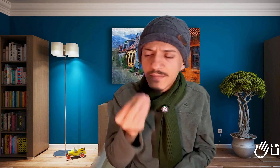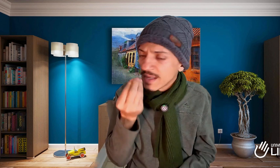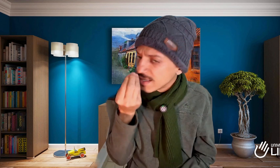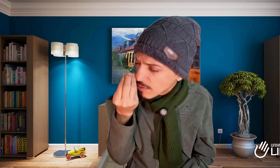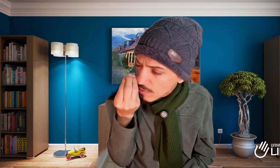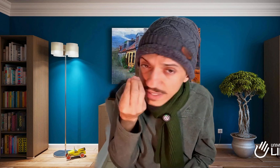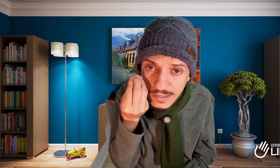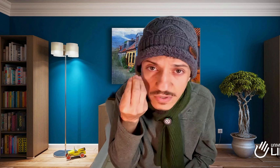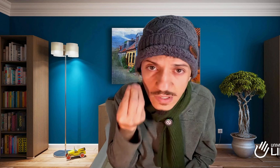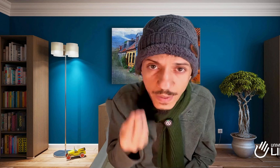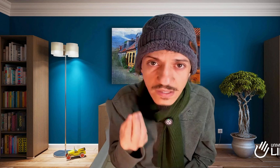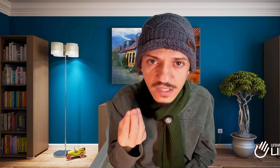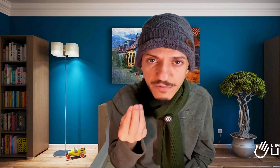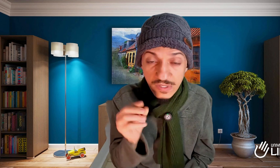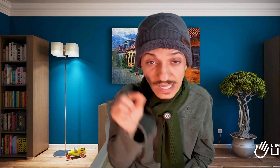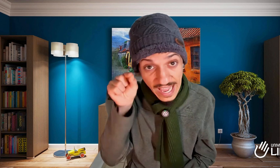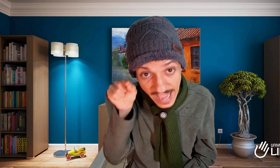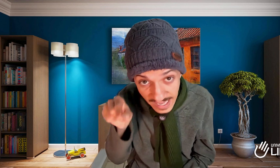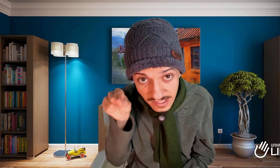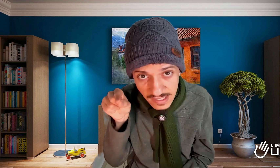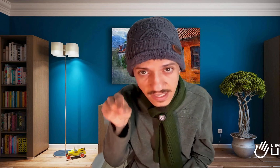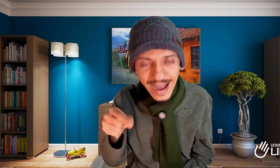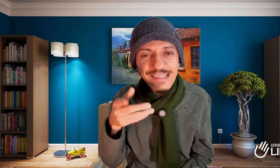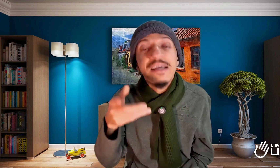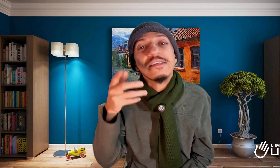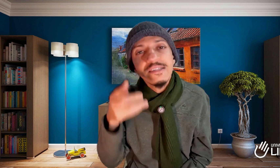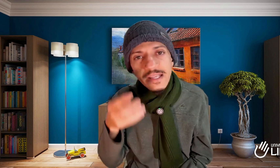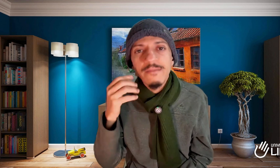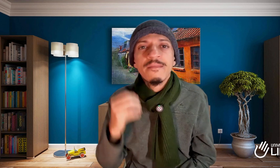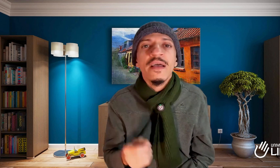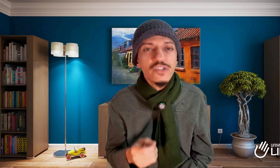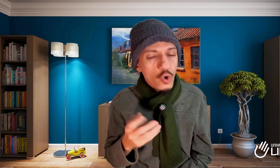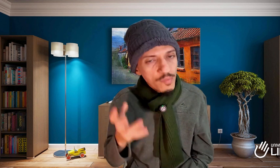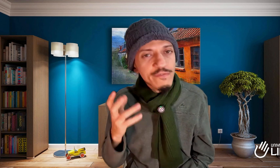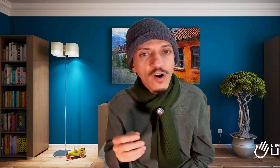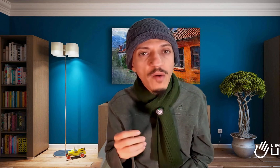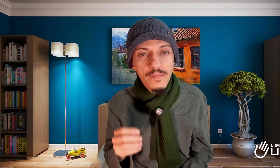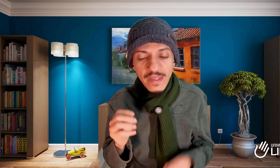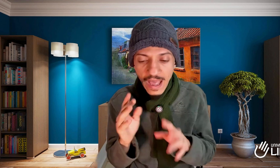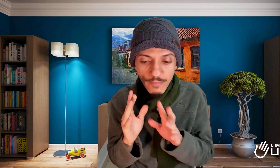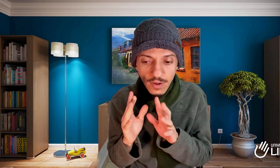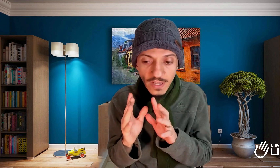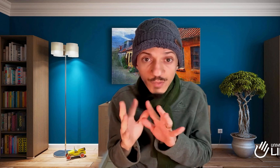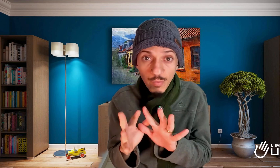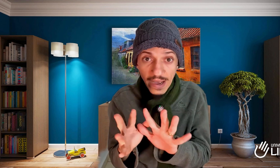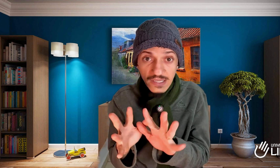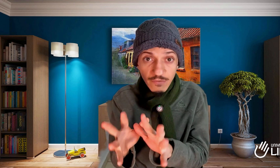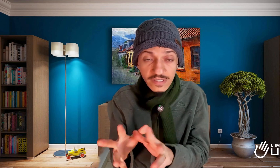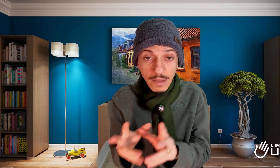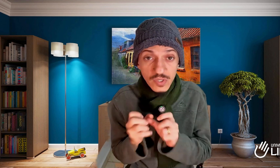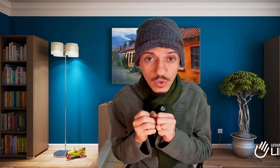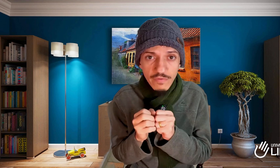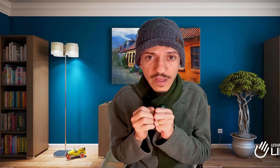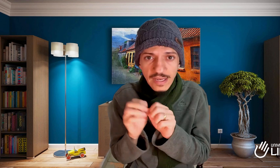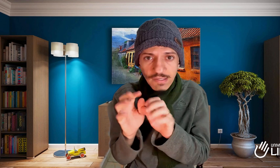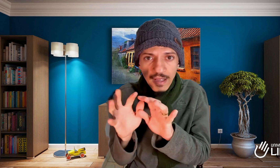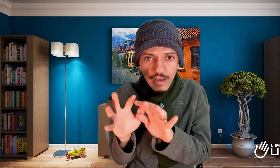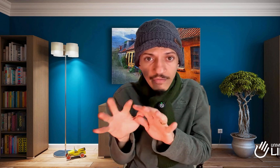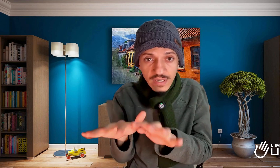são contextos específicos. Esses sinais, sim, de alguma forma, é importante, por mais que você absorva eles, você